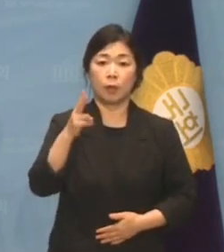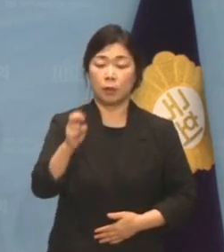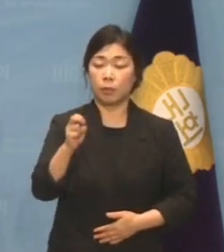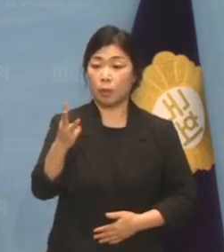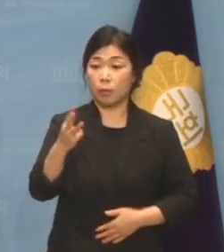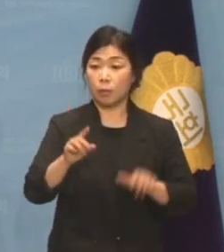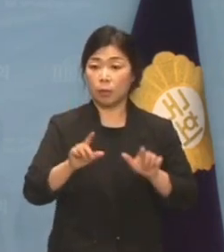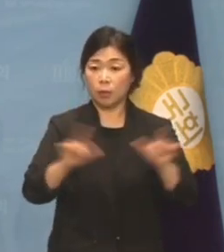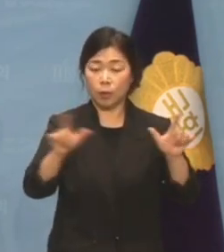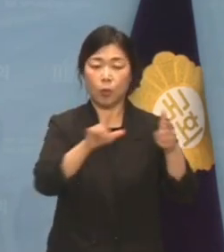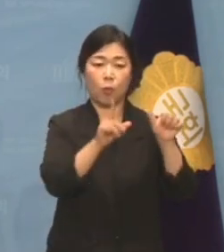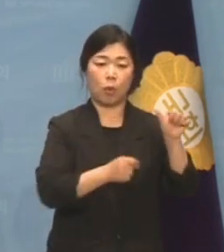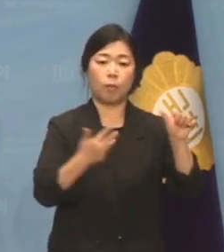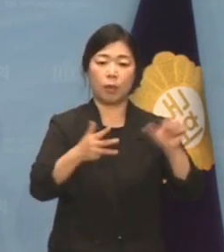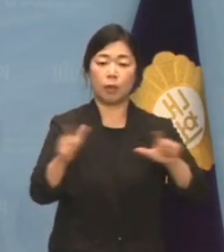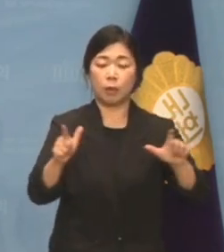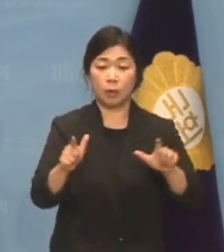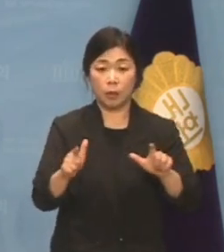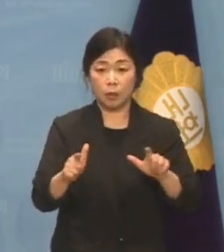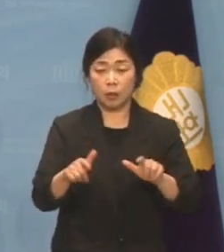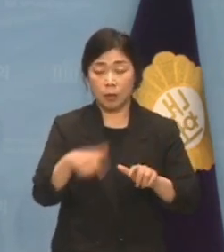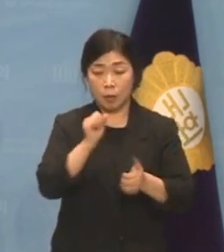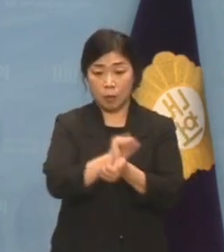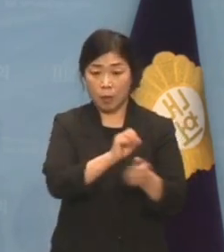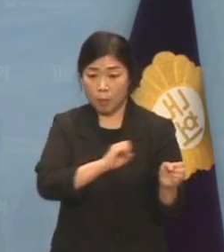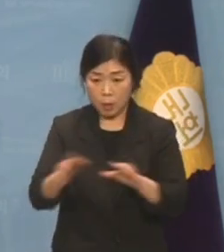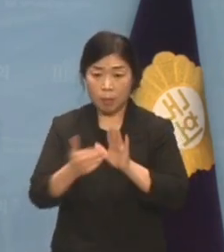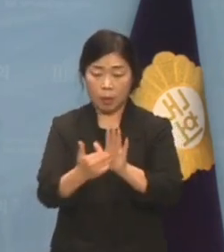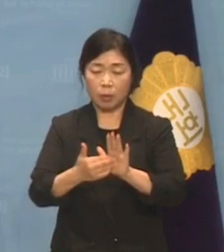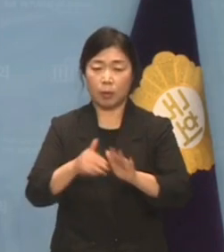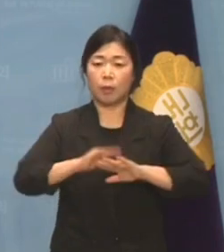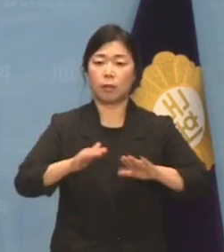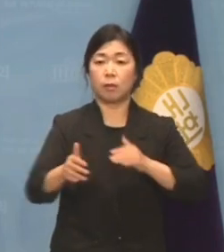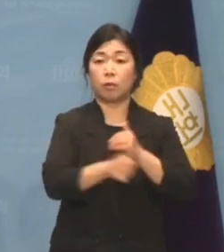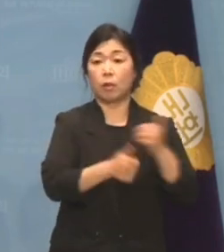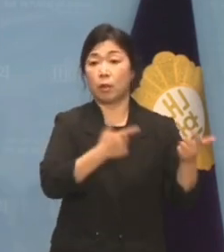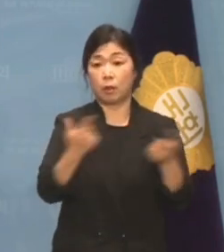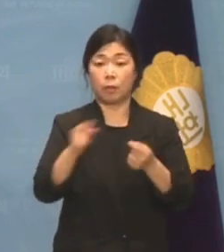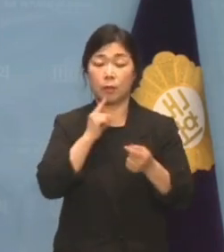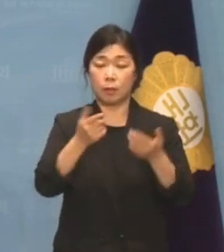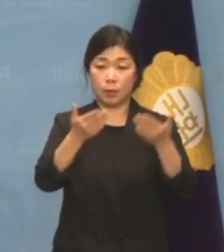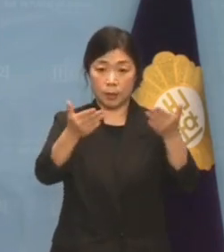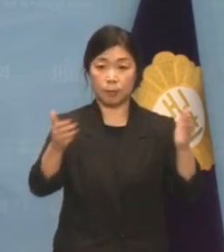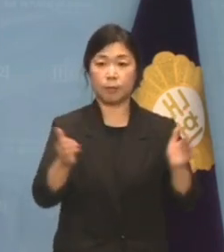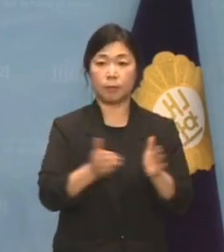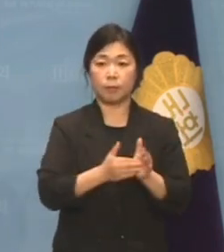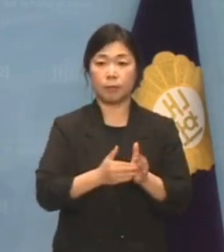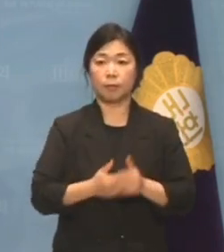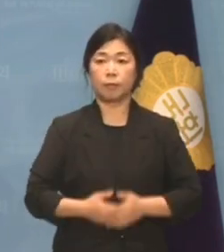8일 더불어민주당 후쿠시마 원전 오염수 해양 투기 저지 대책위원회. 감사합니다.